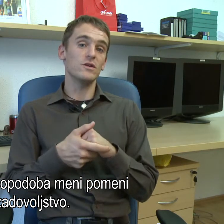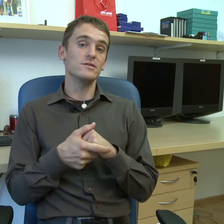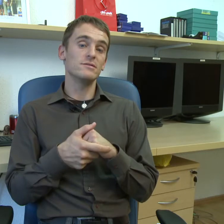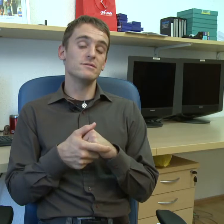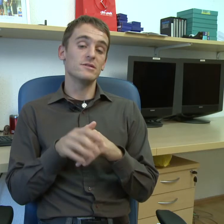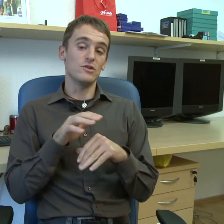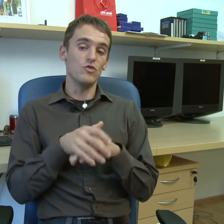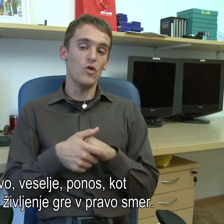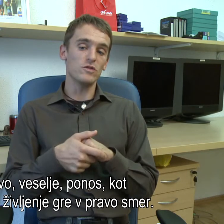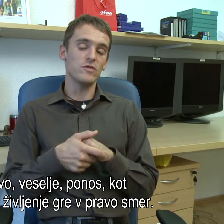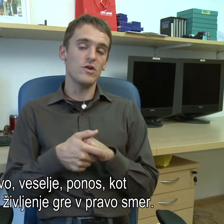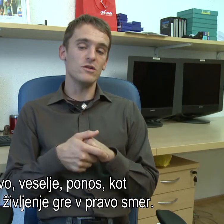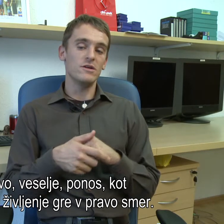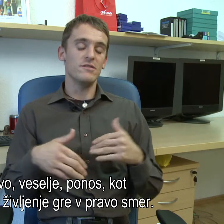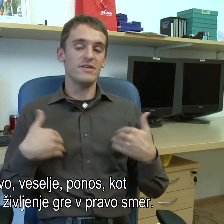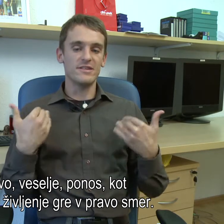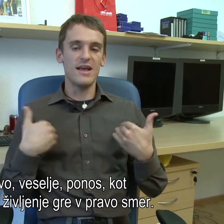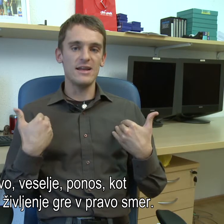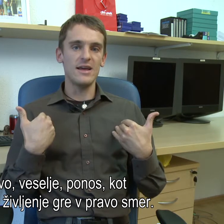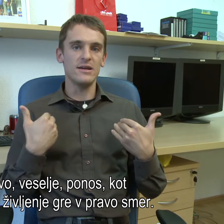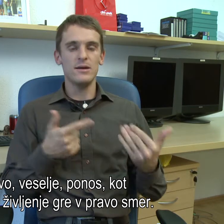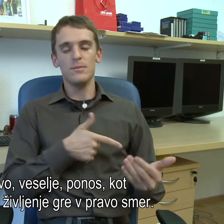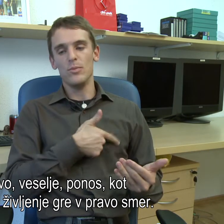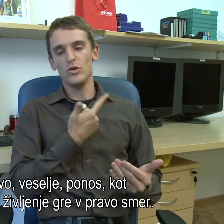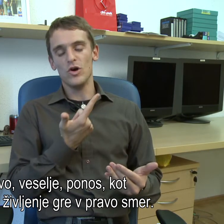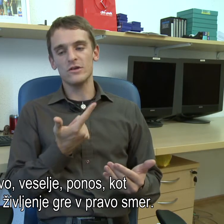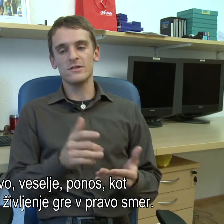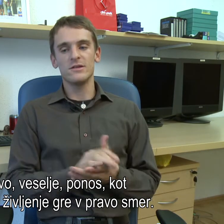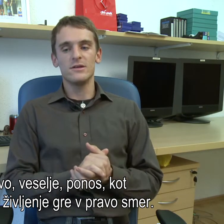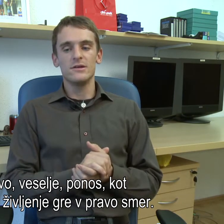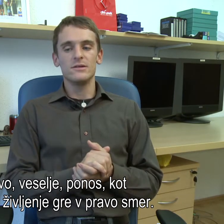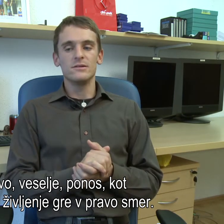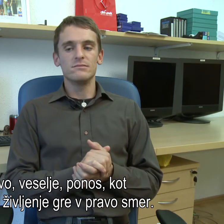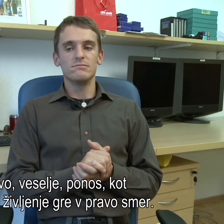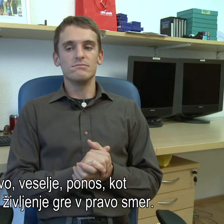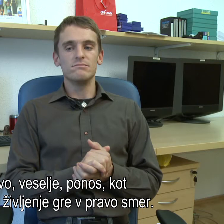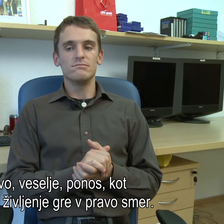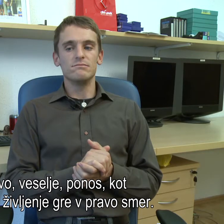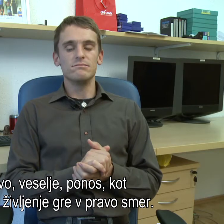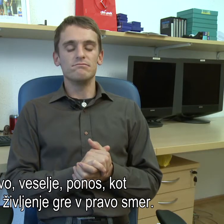zadovoljstvo. Zadovoljstvo, veselje, ponos,